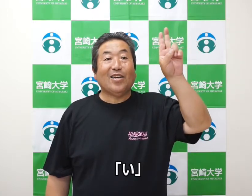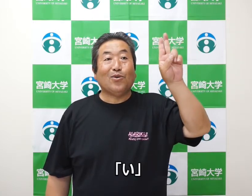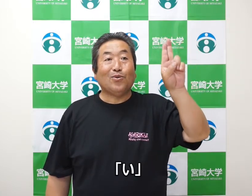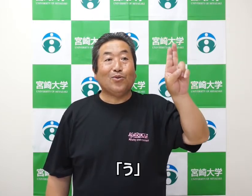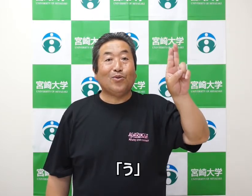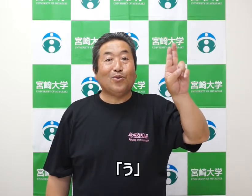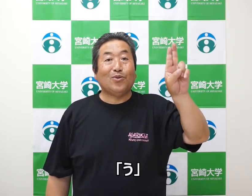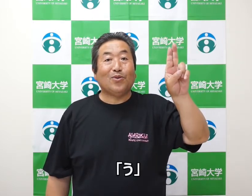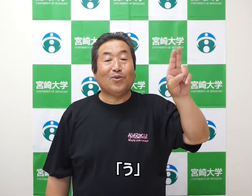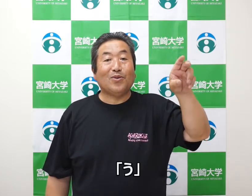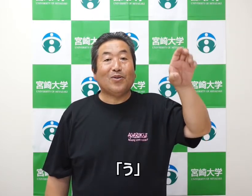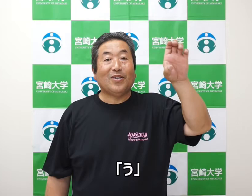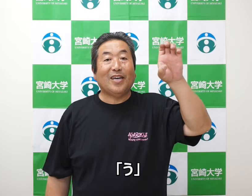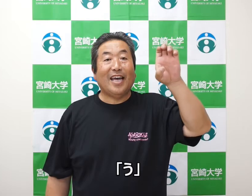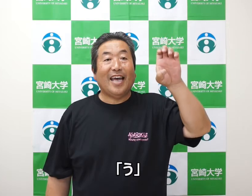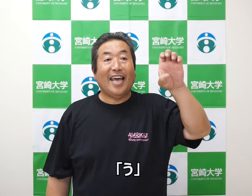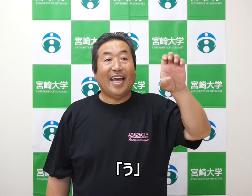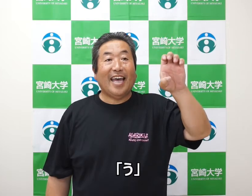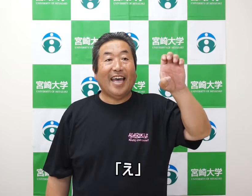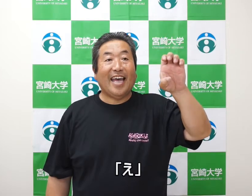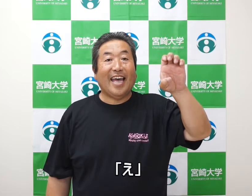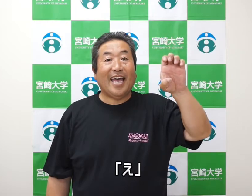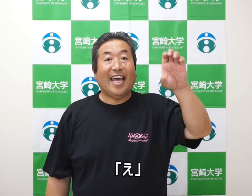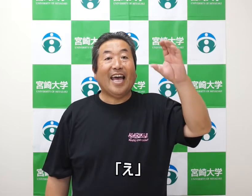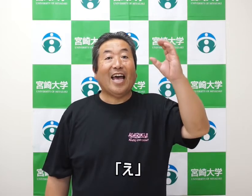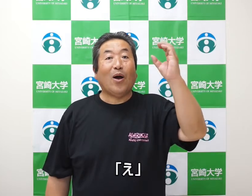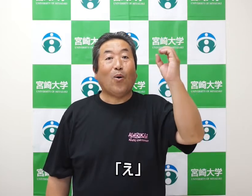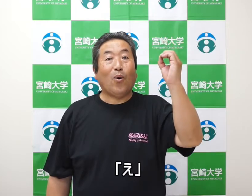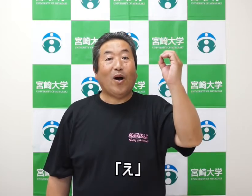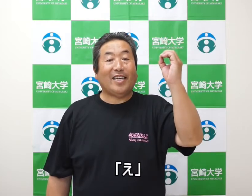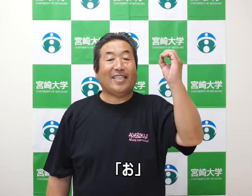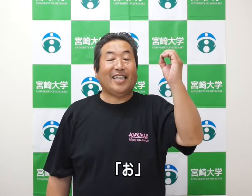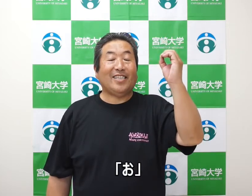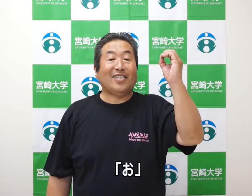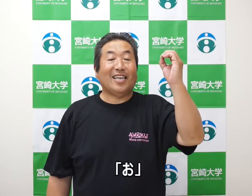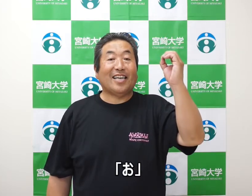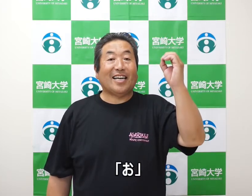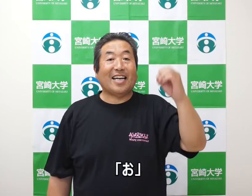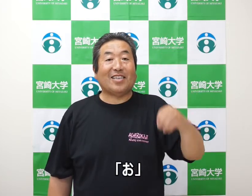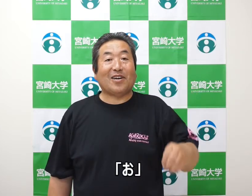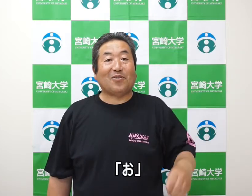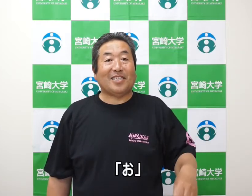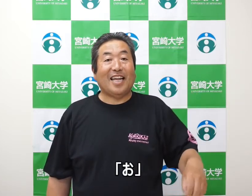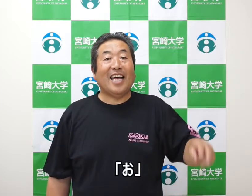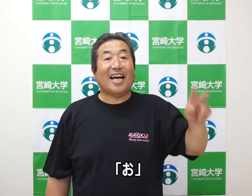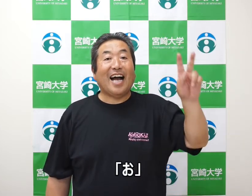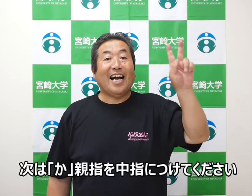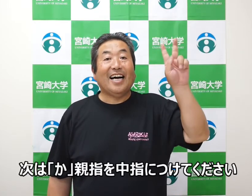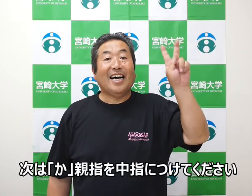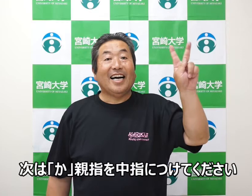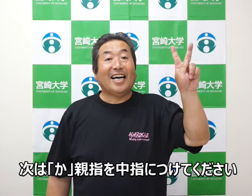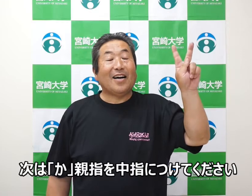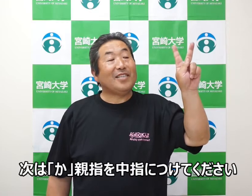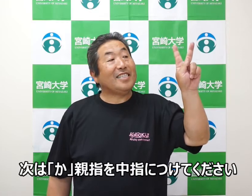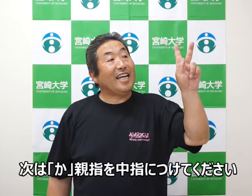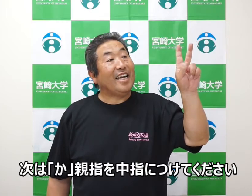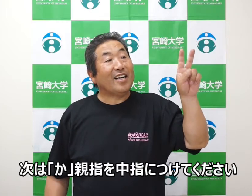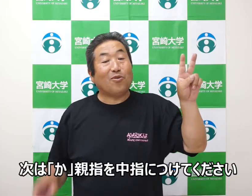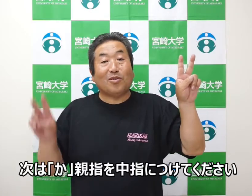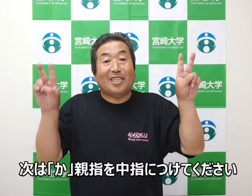う、え、お、あいですね。次、かきくえこですね。か、かはですね、こう写真に